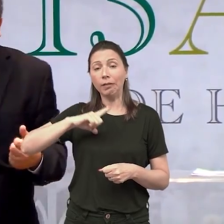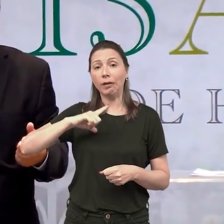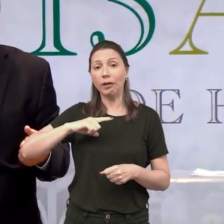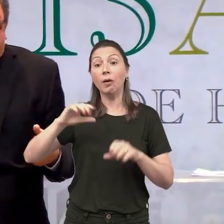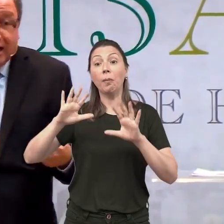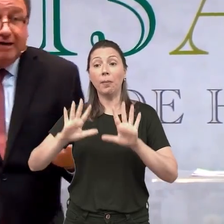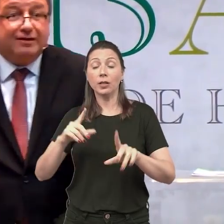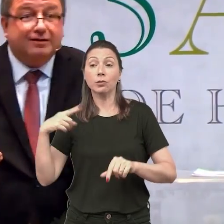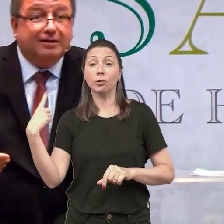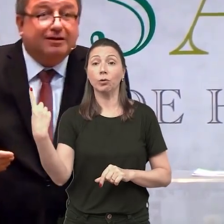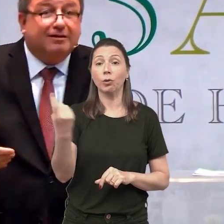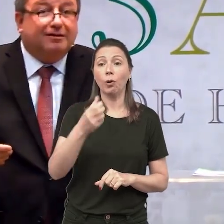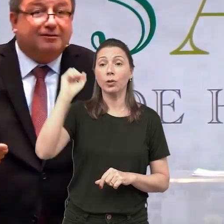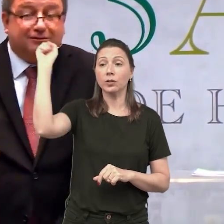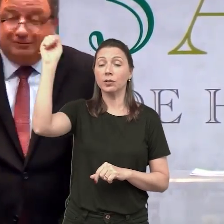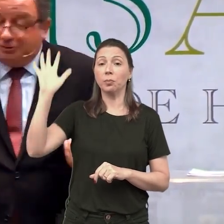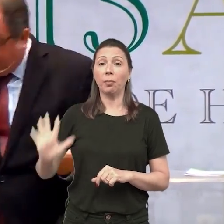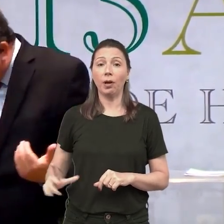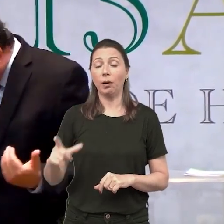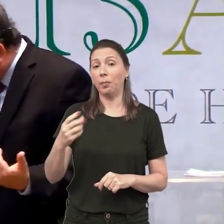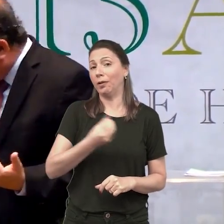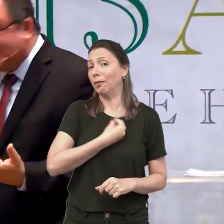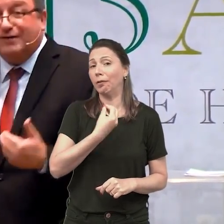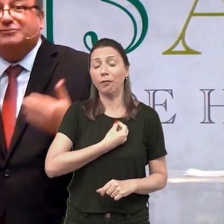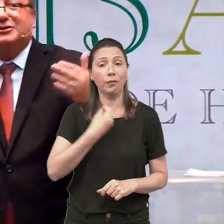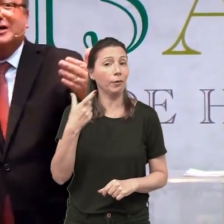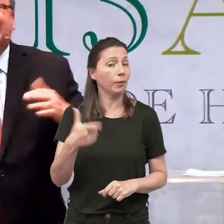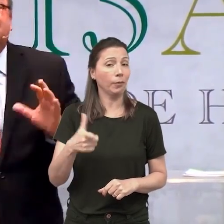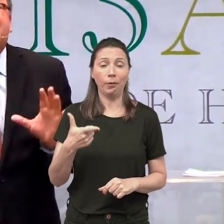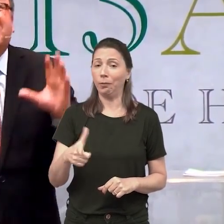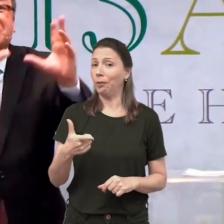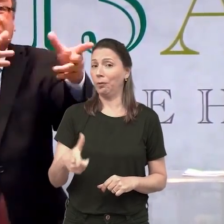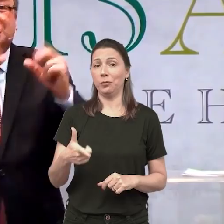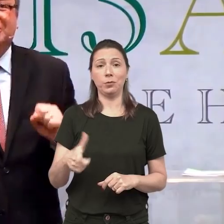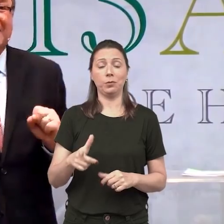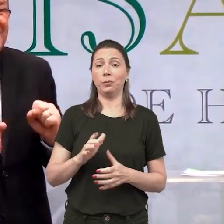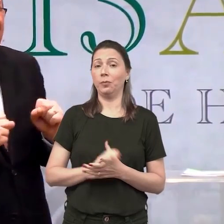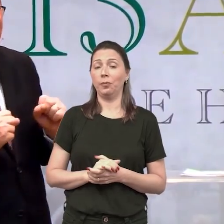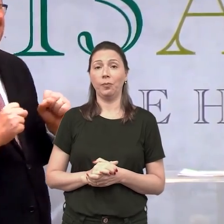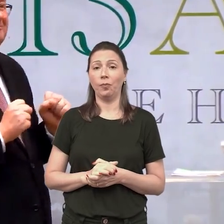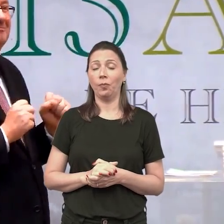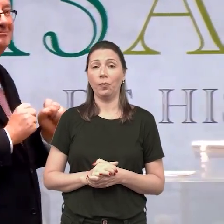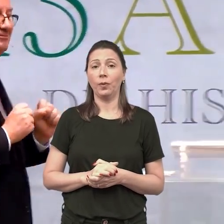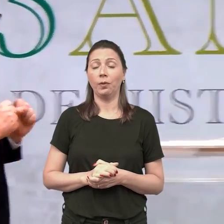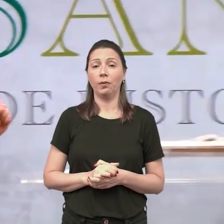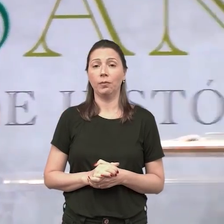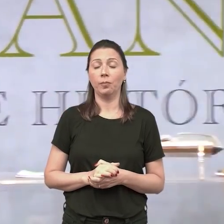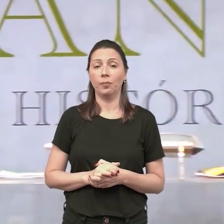faz um checklist na aeronave, de tudo que ele tem que fazer, faz um checklist do percurso.